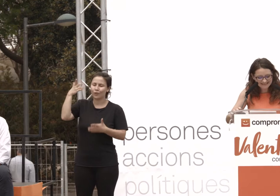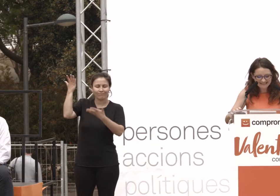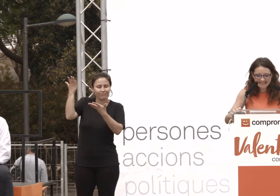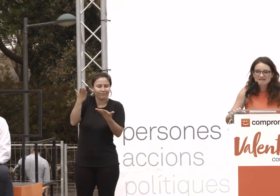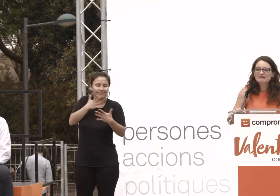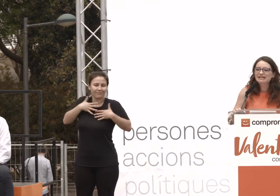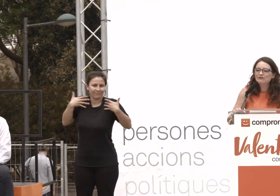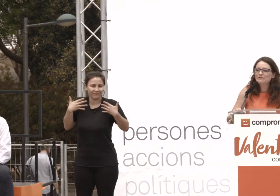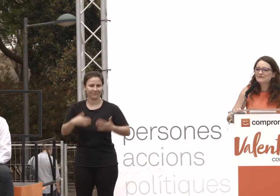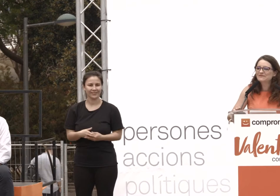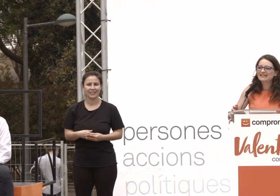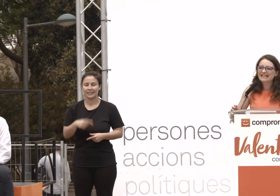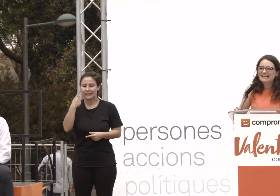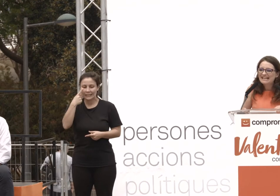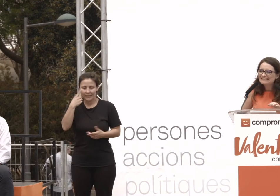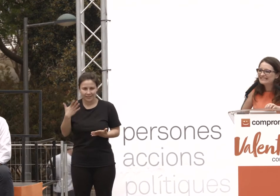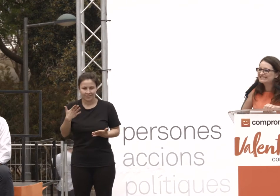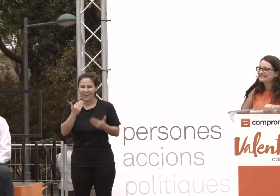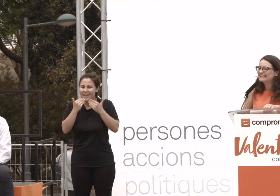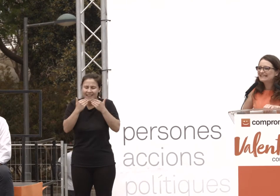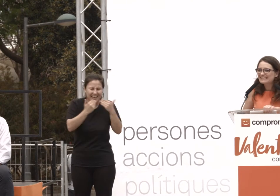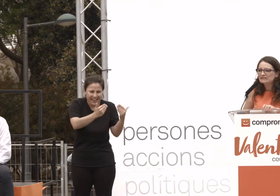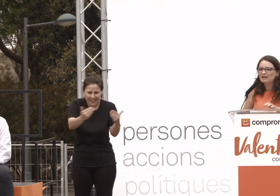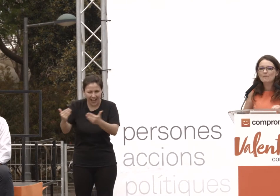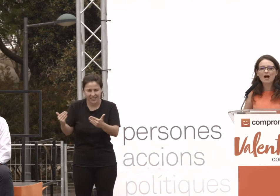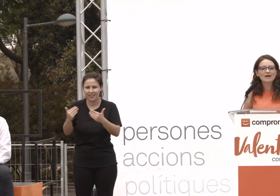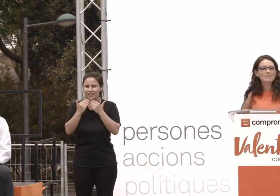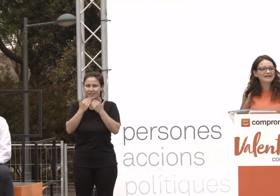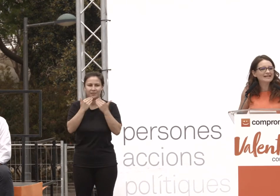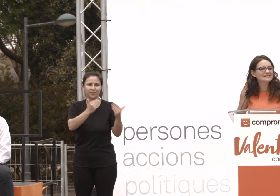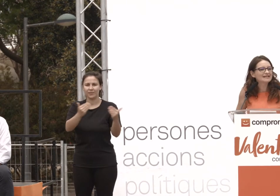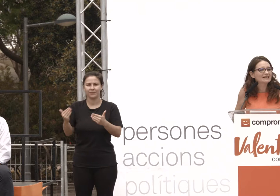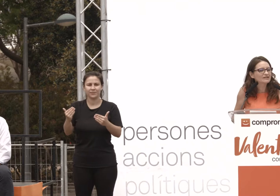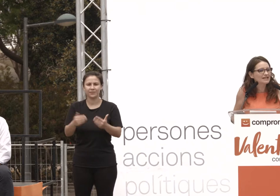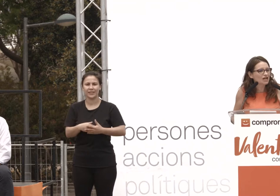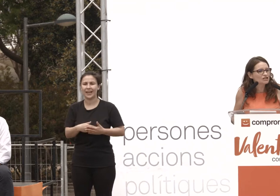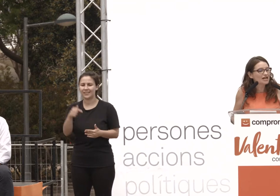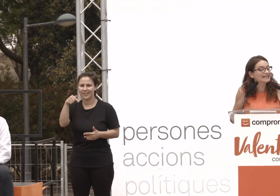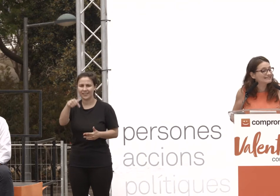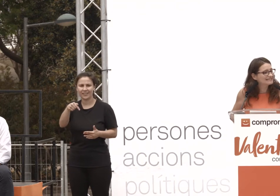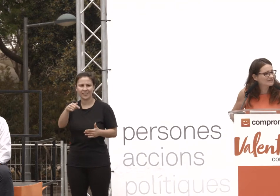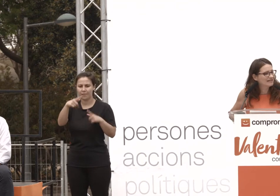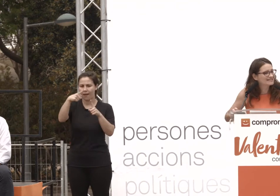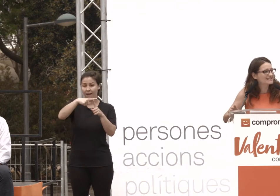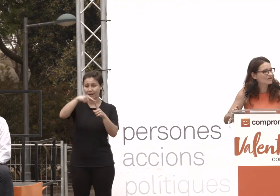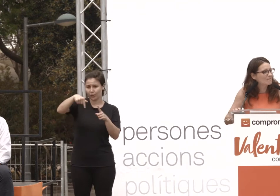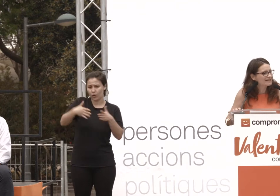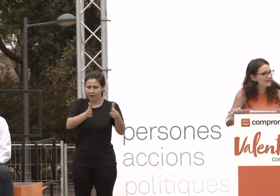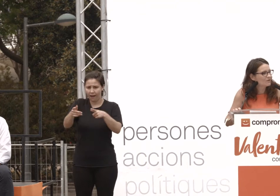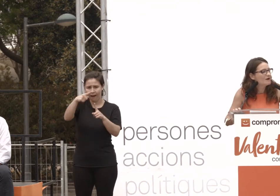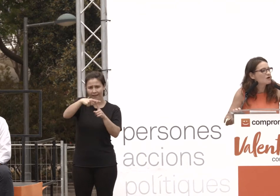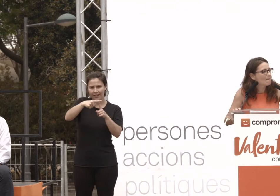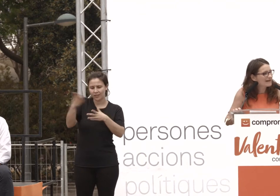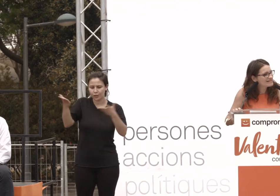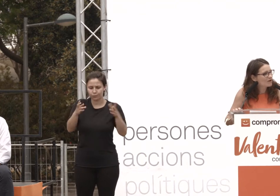treva. Mireu, gràcies. Gràcies per haver omplit este riu de taronja. Gràcies també als que ens